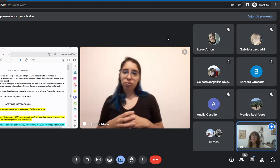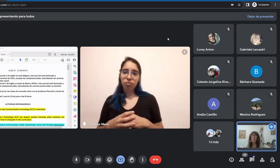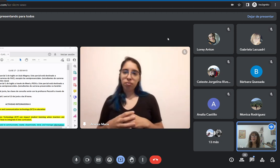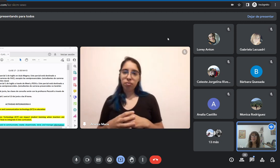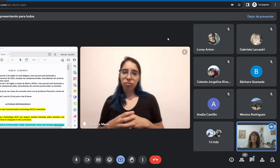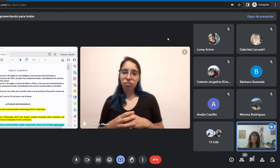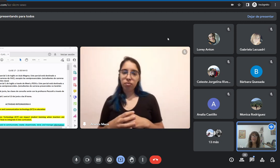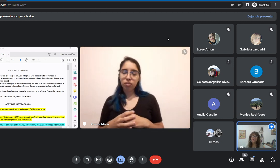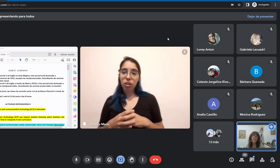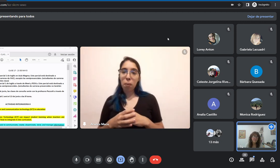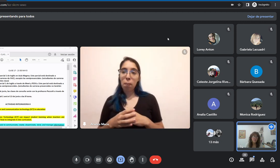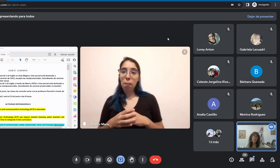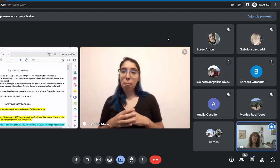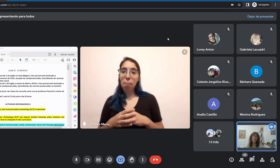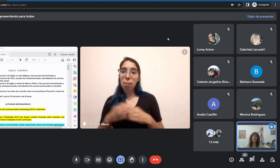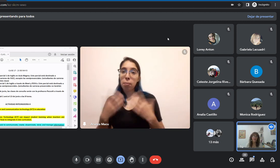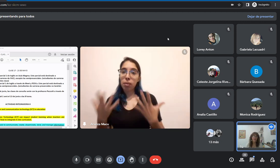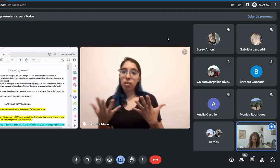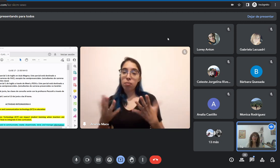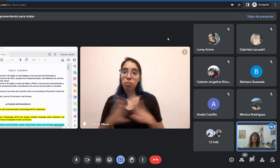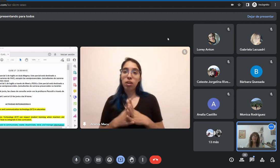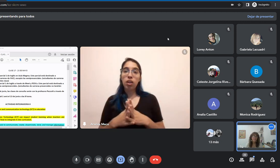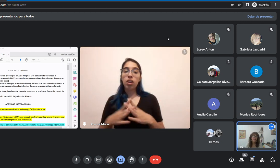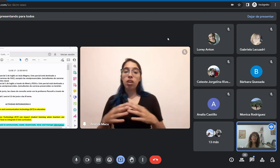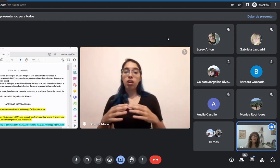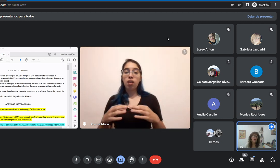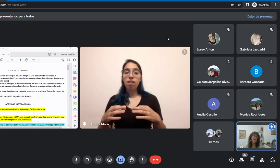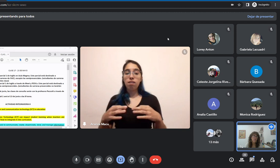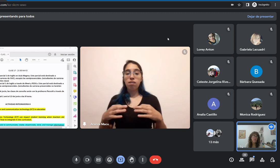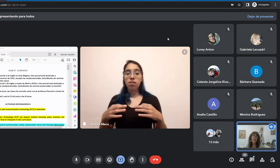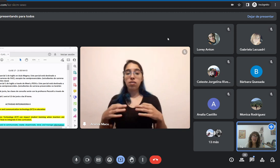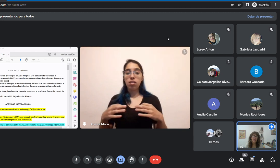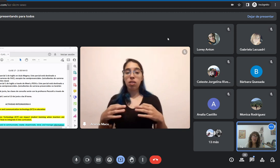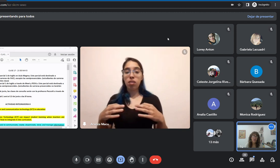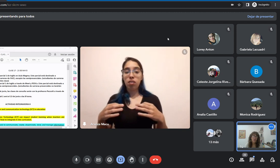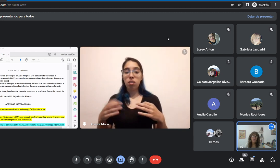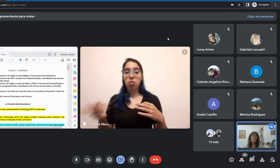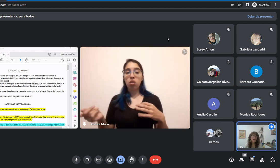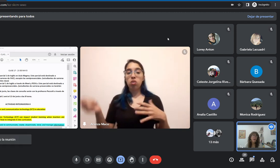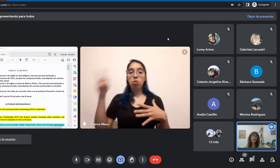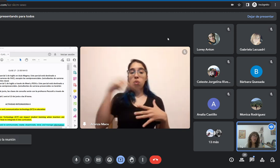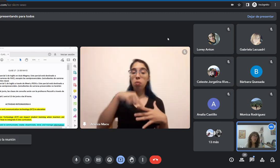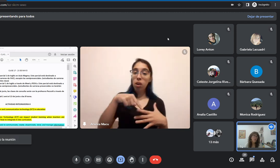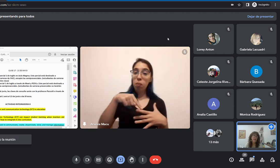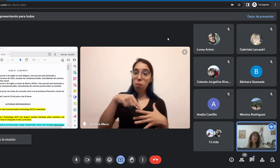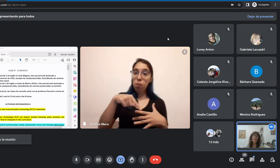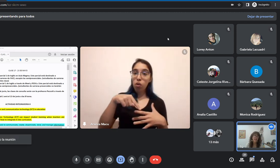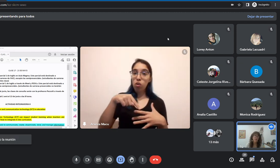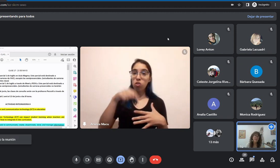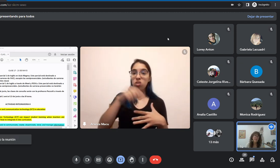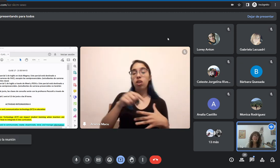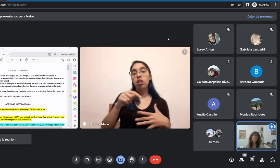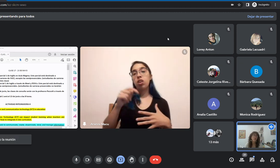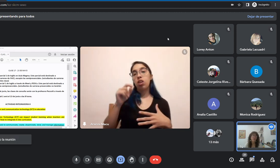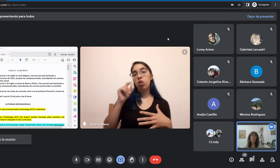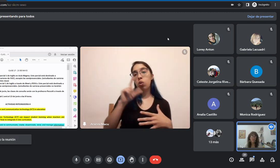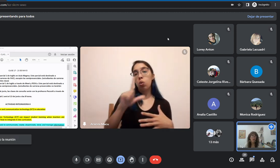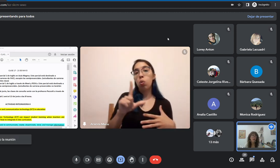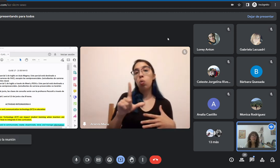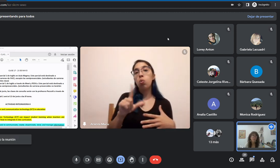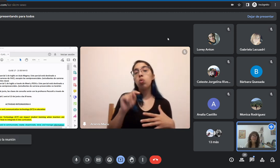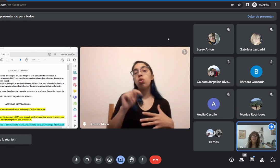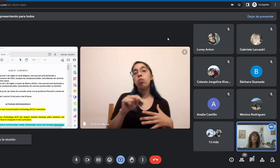Después, durante el receso, les vamos a dar un trabajo para que lo vayan haciendo y lo corregimos